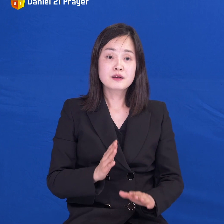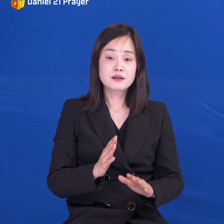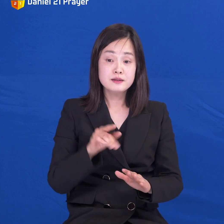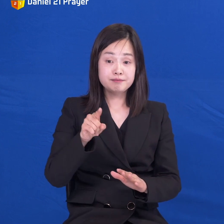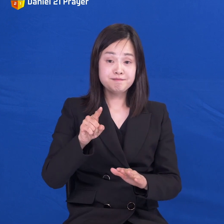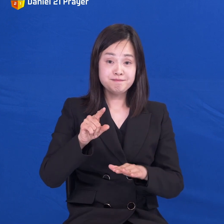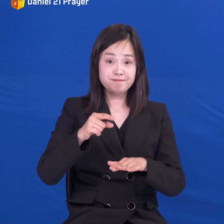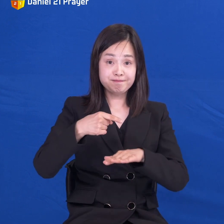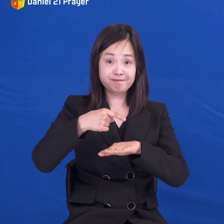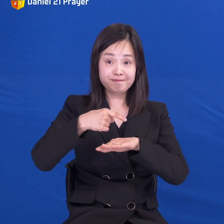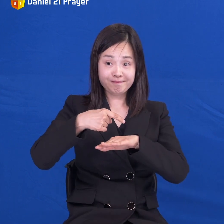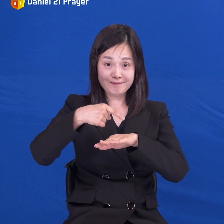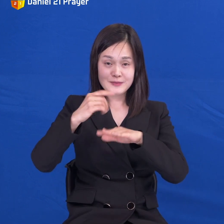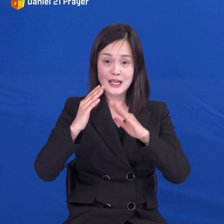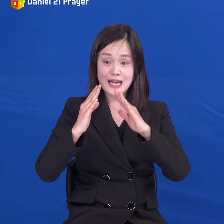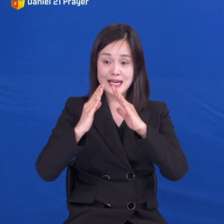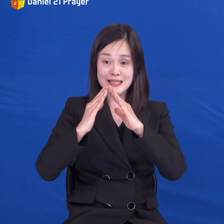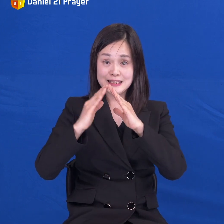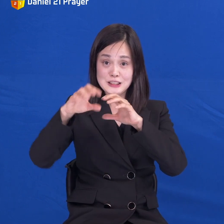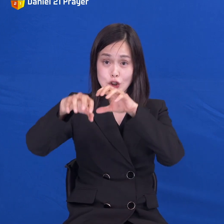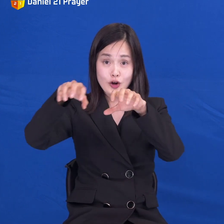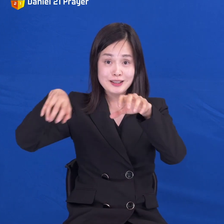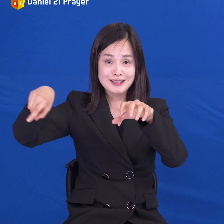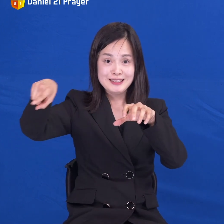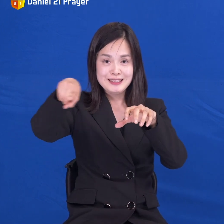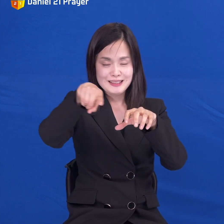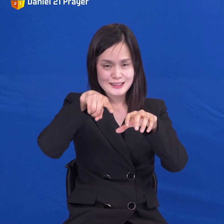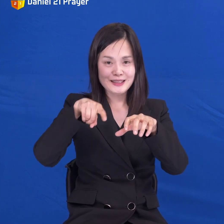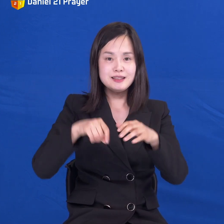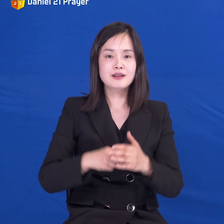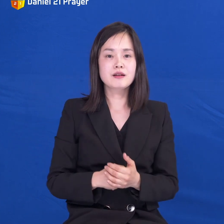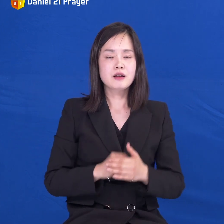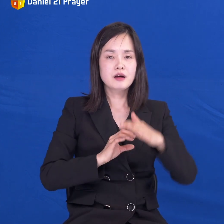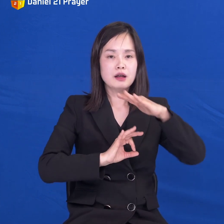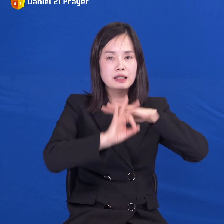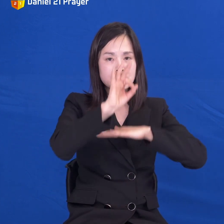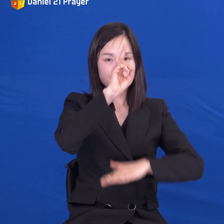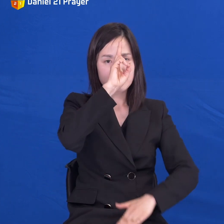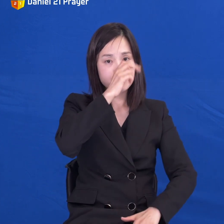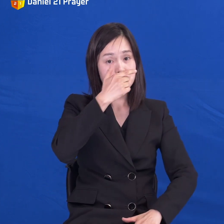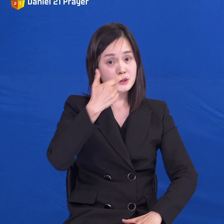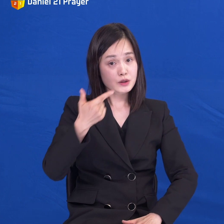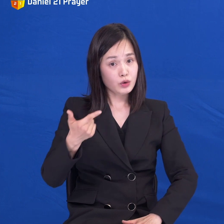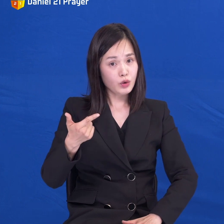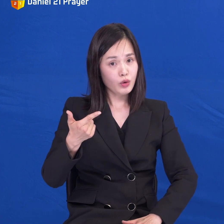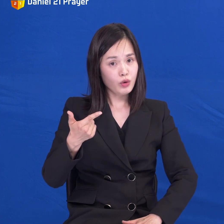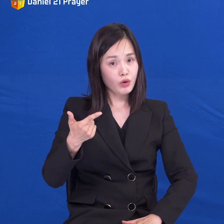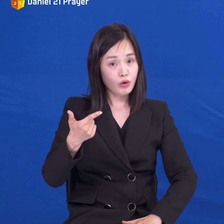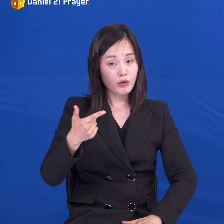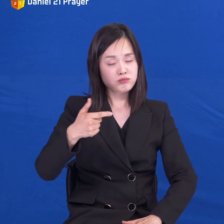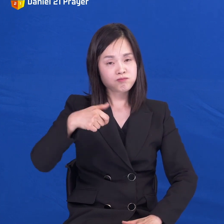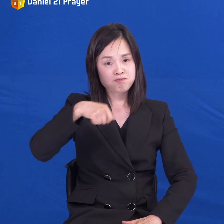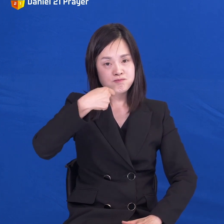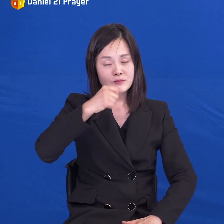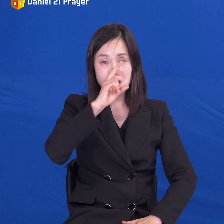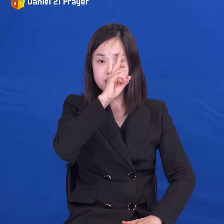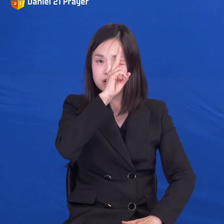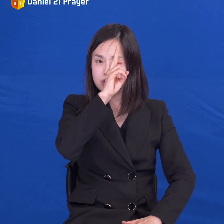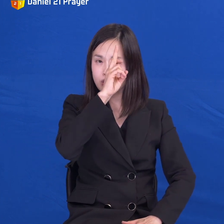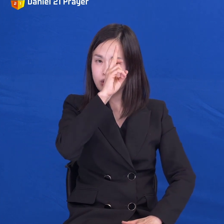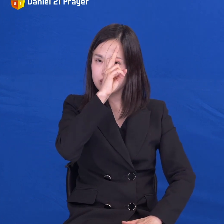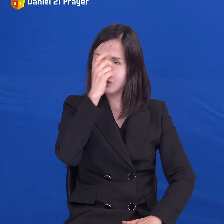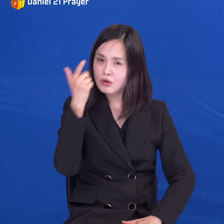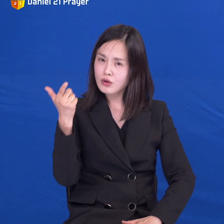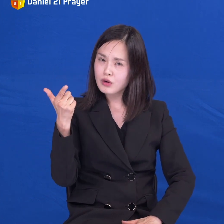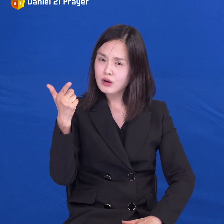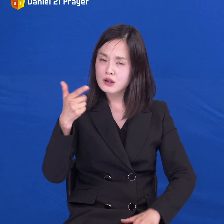3번 순회 예배를 하루에 3개 드리는데 아침, 점심, 저녁, 점심이 좀 늦었어요. 7시 예배인데 8시가